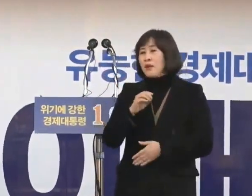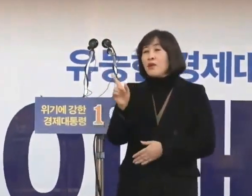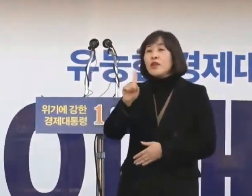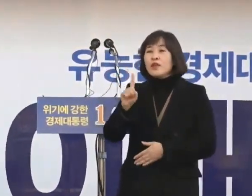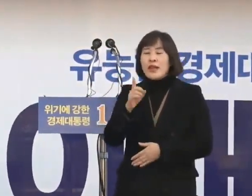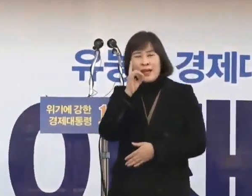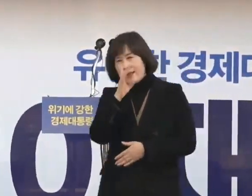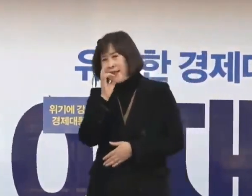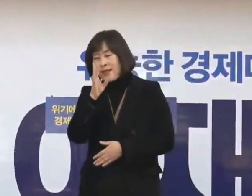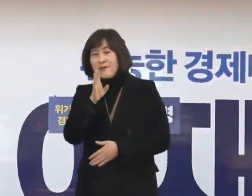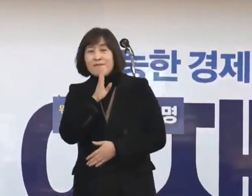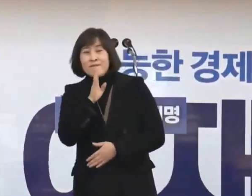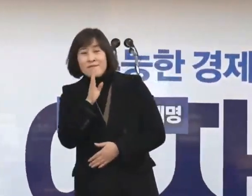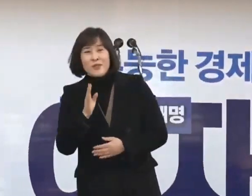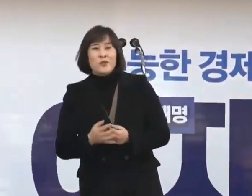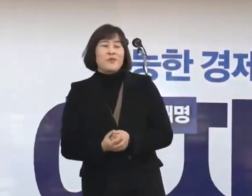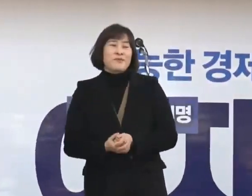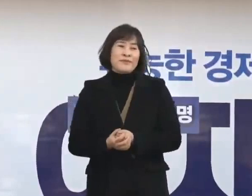되겠습니까?